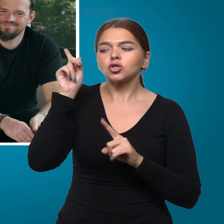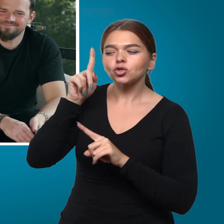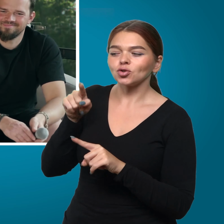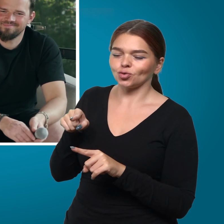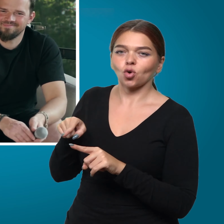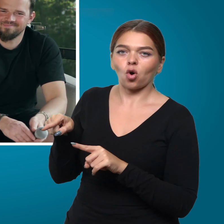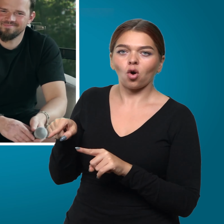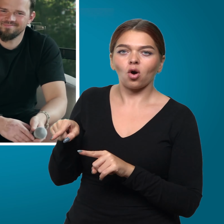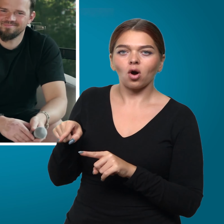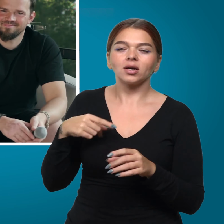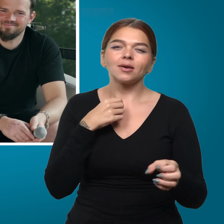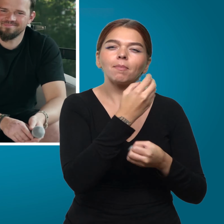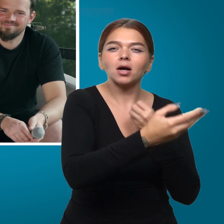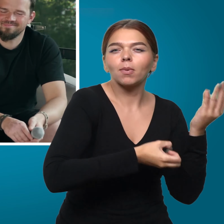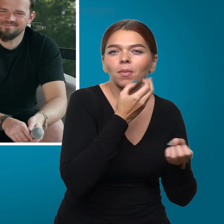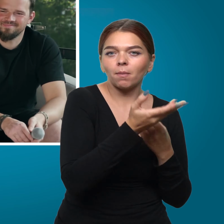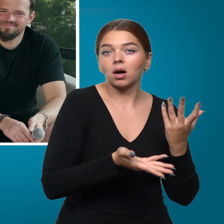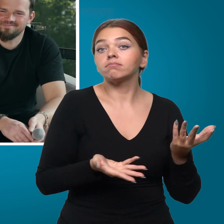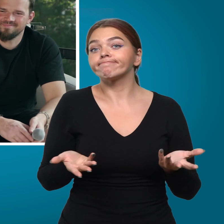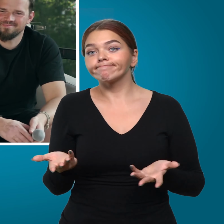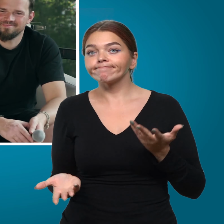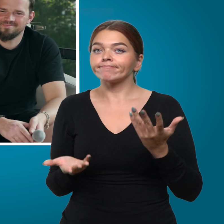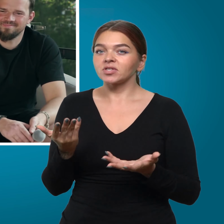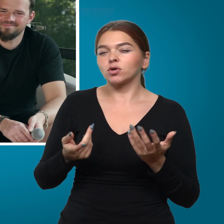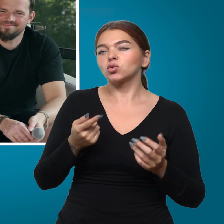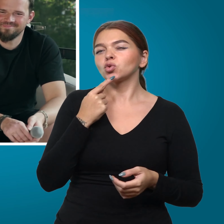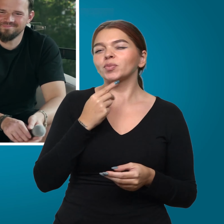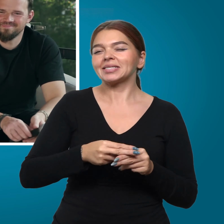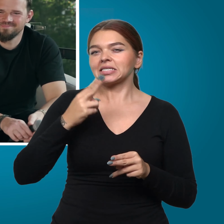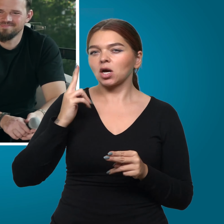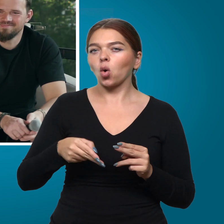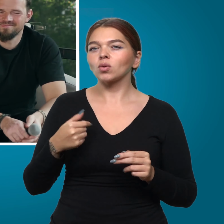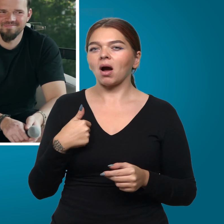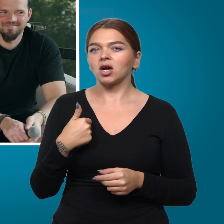aš buvau geresnis vaikas negu jinai, bet...